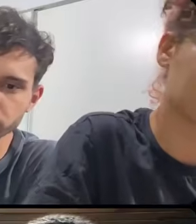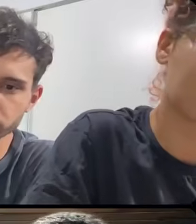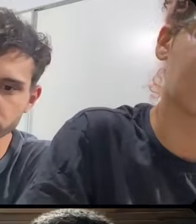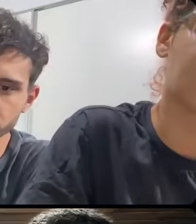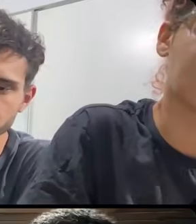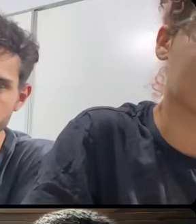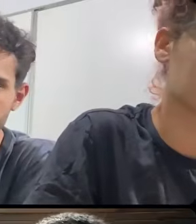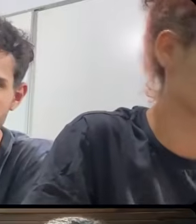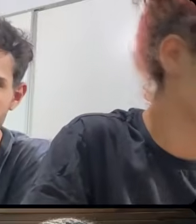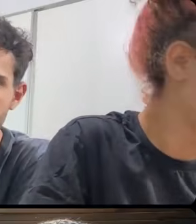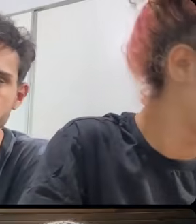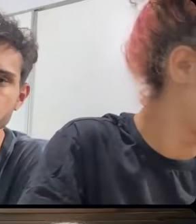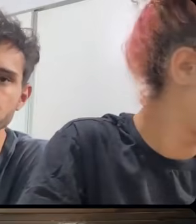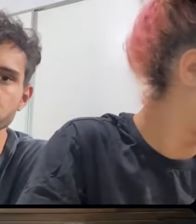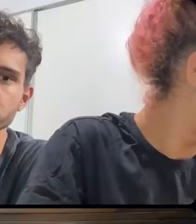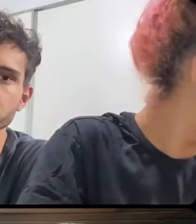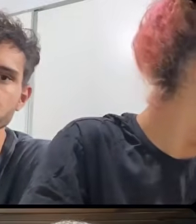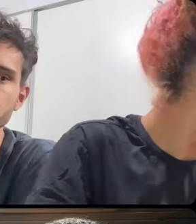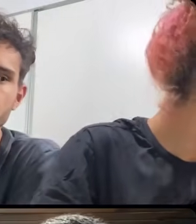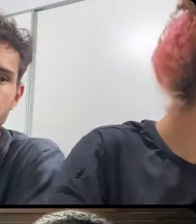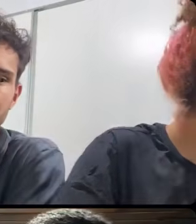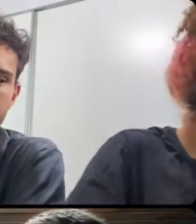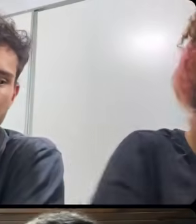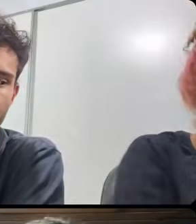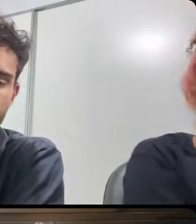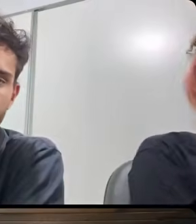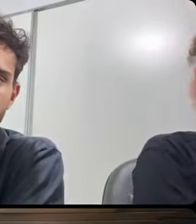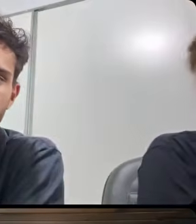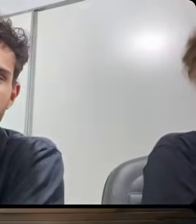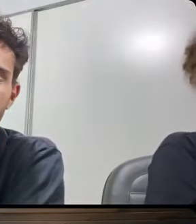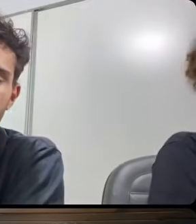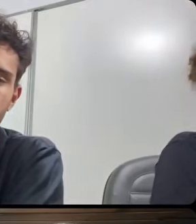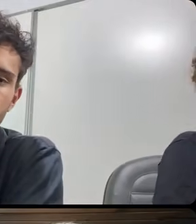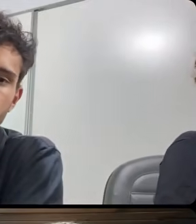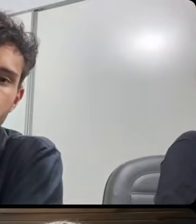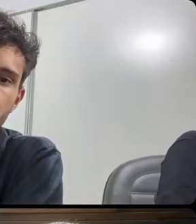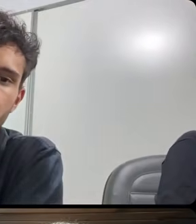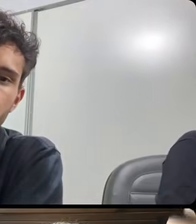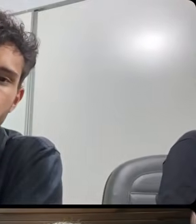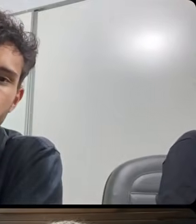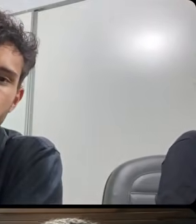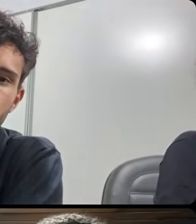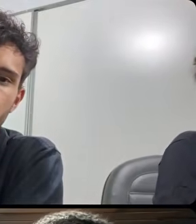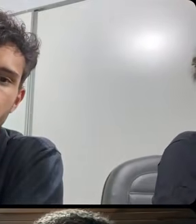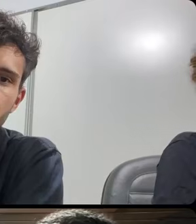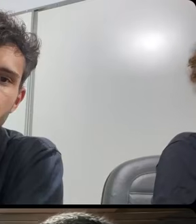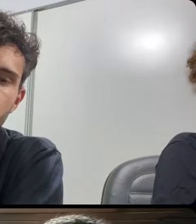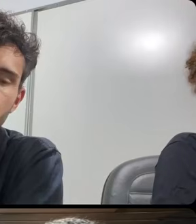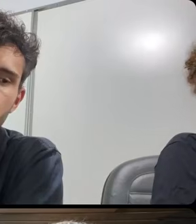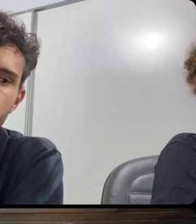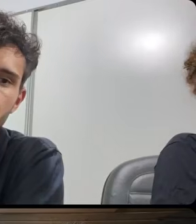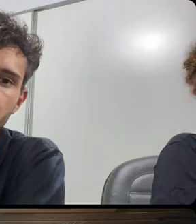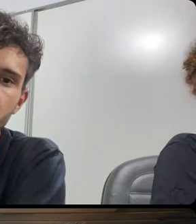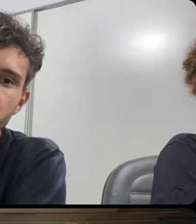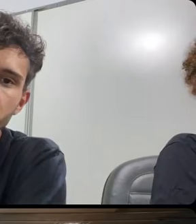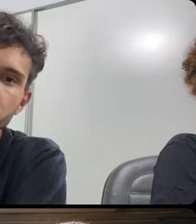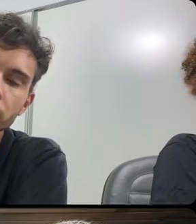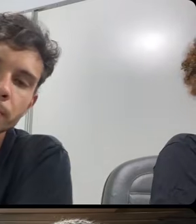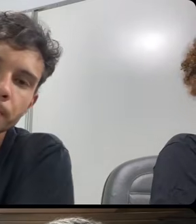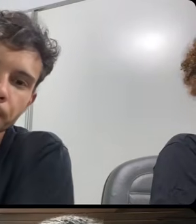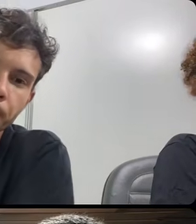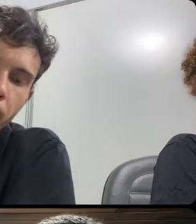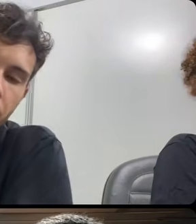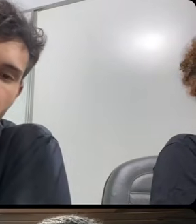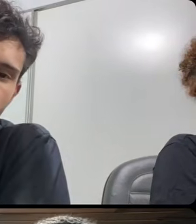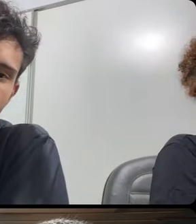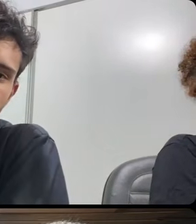fizeram discípulos, né, daquilo ali. De pessoas que agora que não falavam em livros ou falavam um pouco, agora tem um amplo conhecimento que